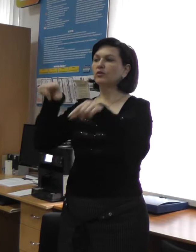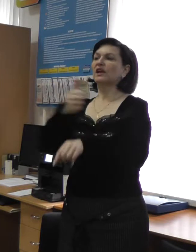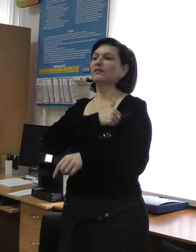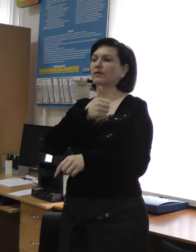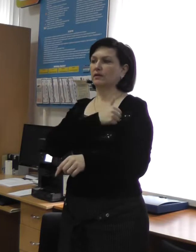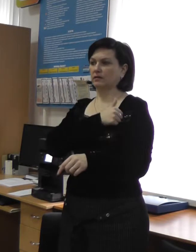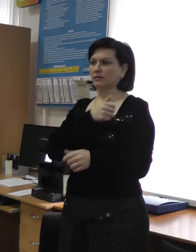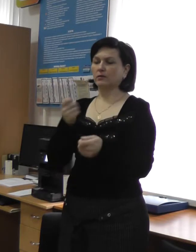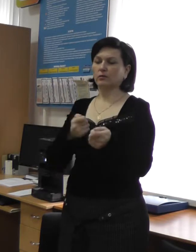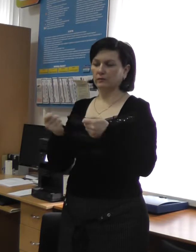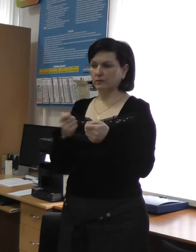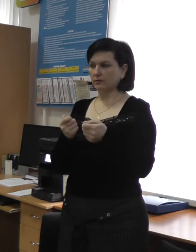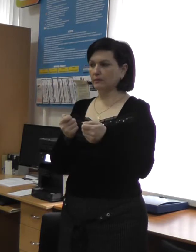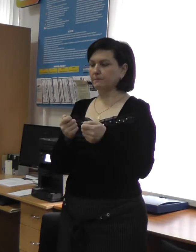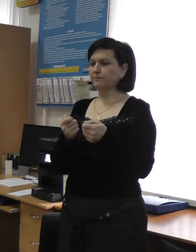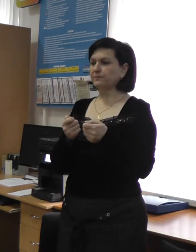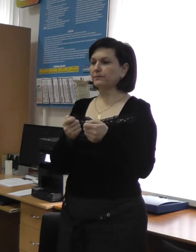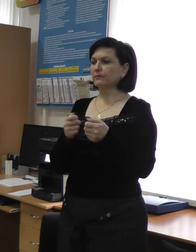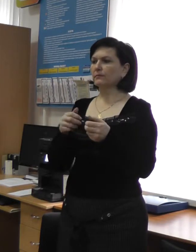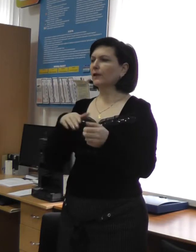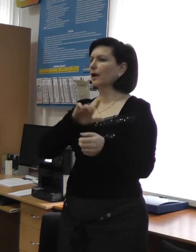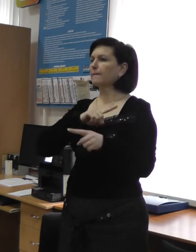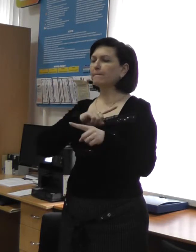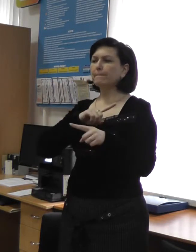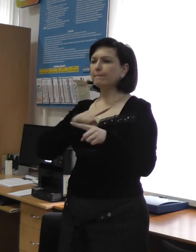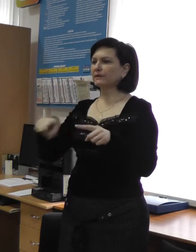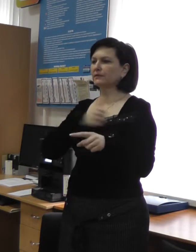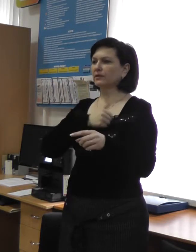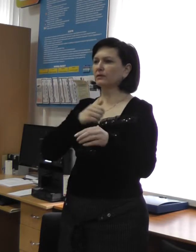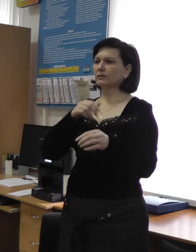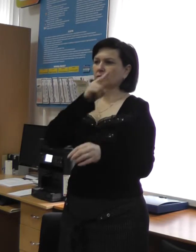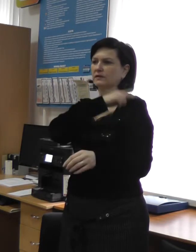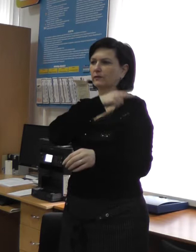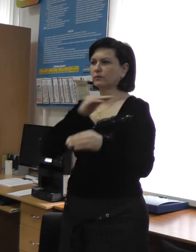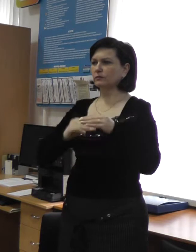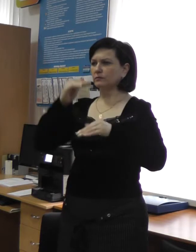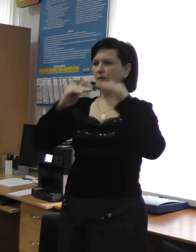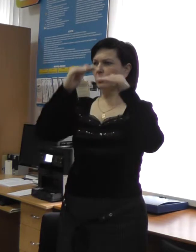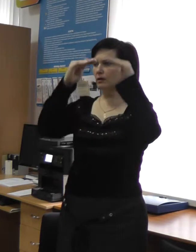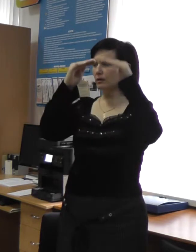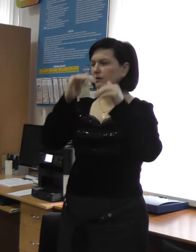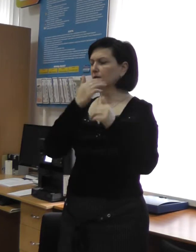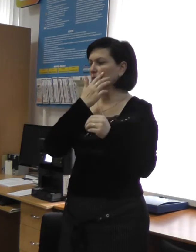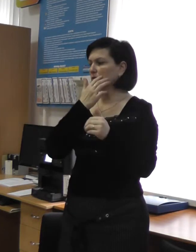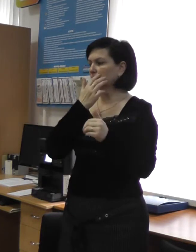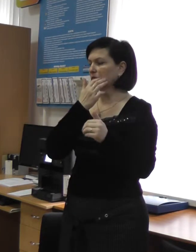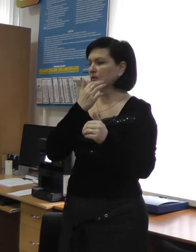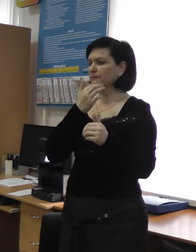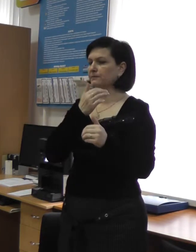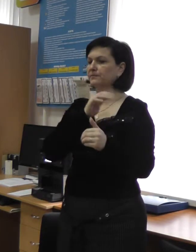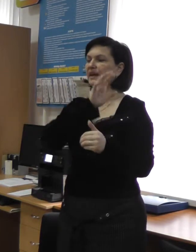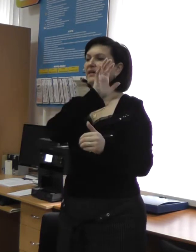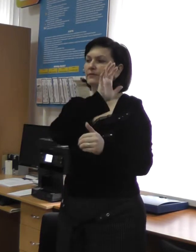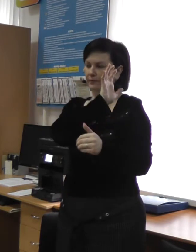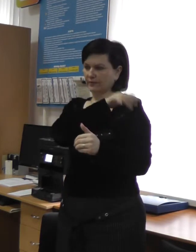ведомство, делает стремительную карьеру в чине генерал-майора, возглавляет штаб столичного